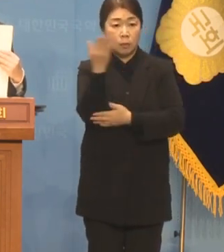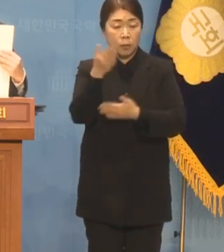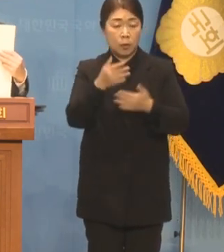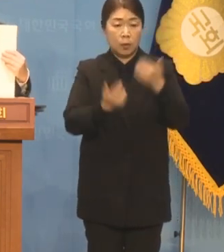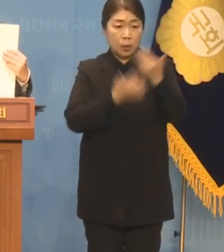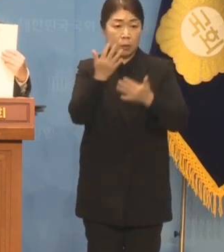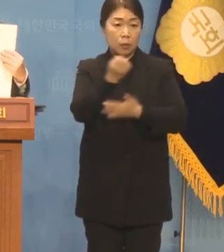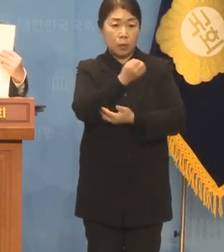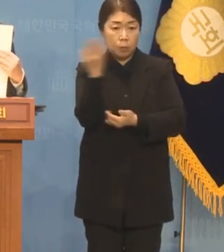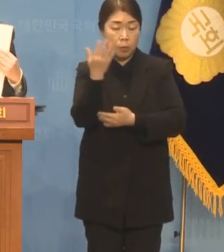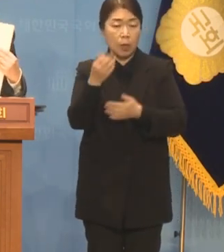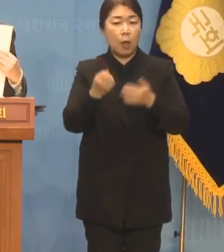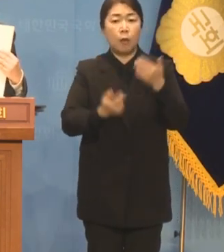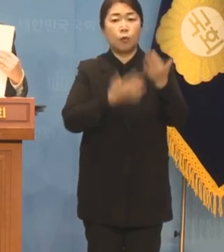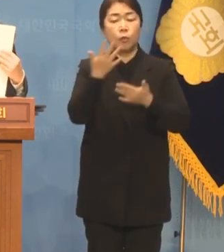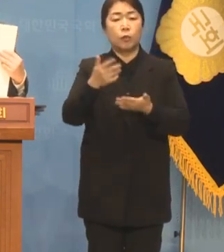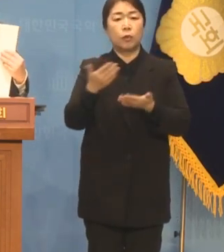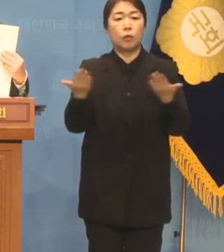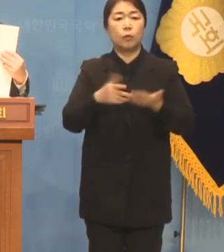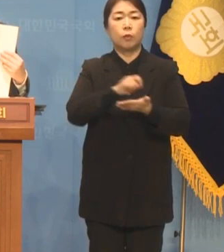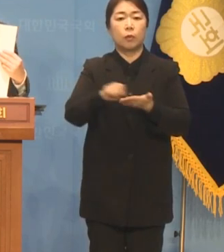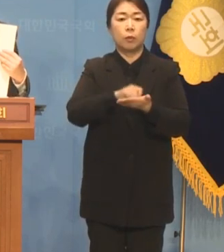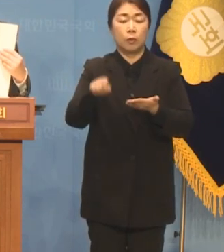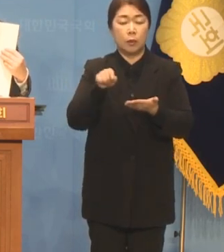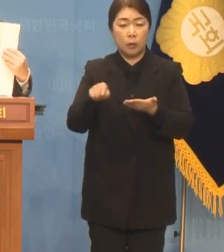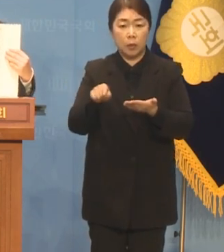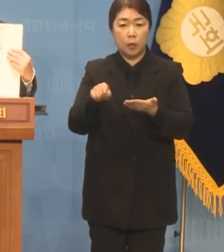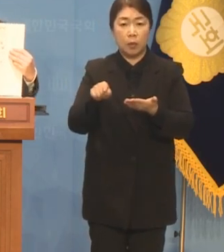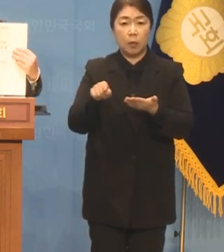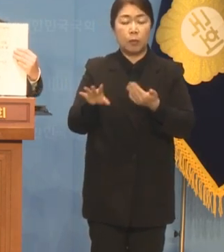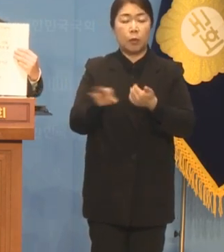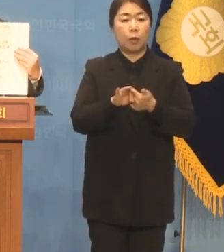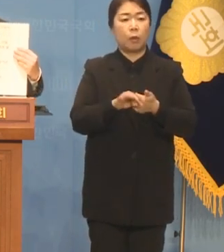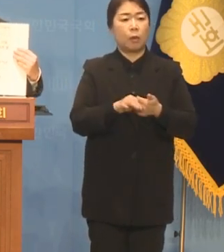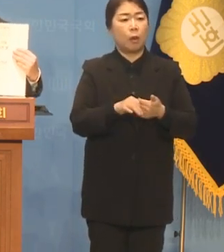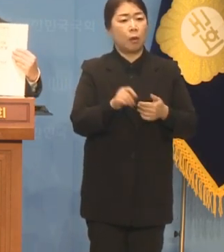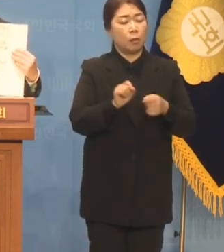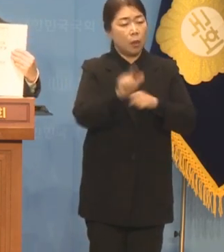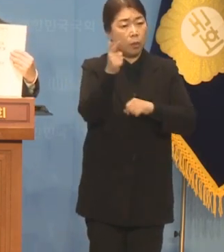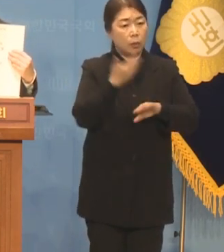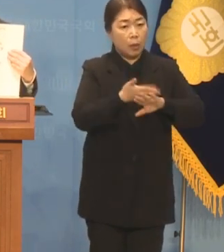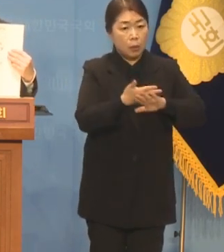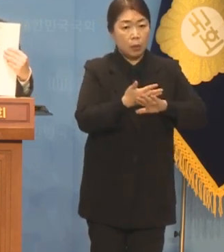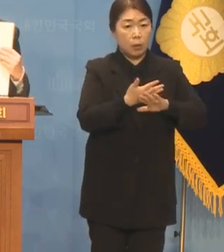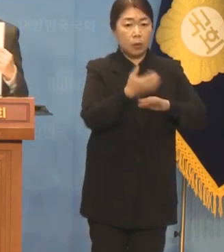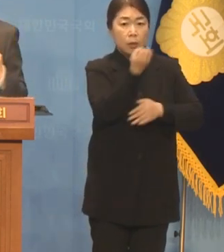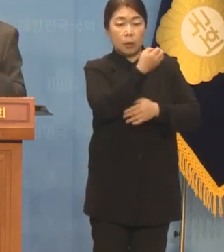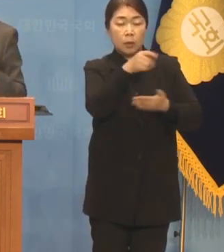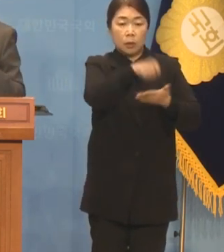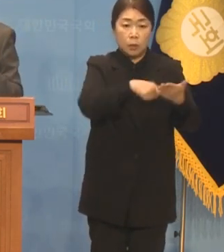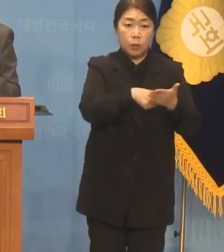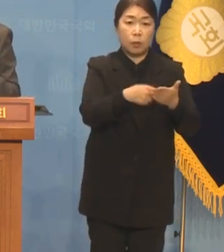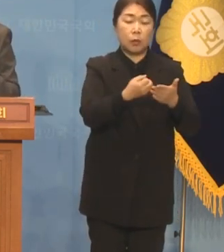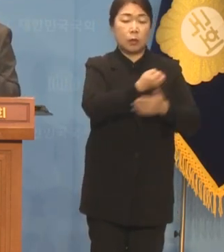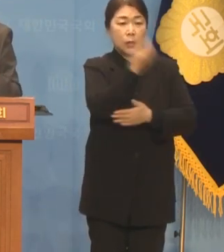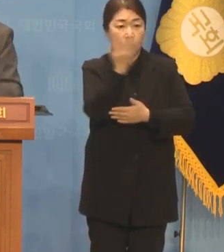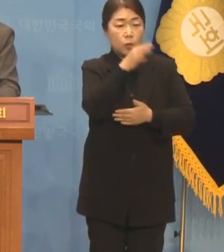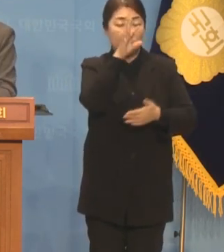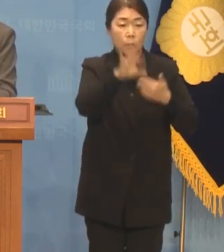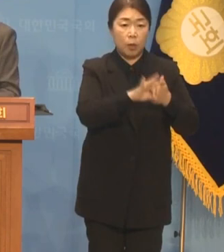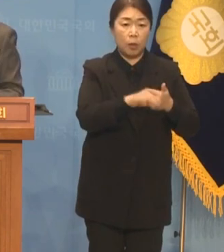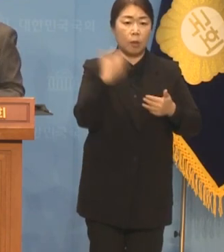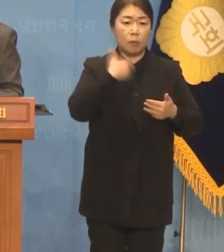소방일보 이후에 많은 언론들이 다량의 출혈을 언급한 기사가 쏟아졌지만 이 내용을